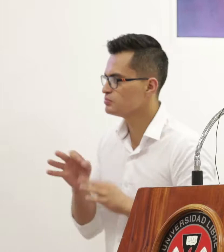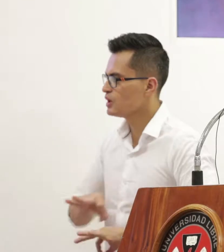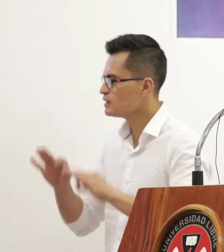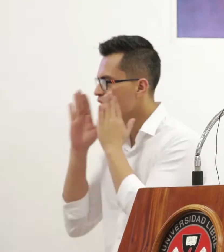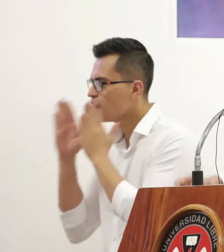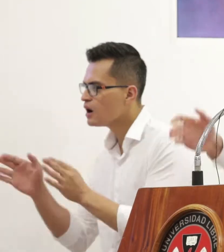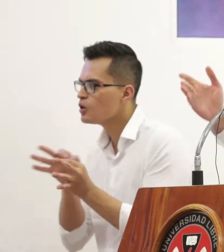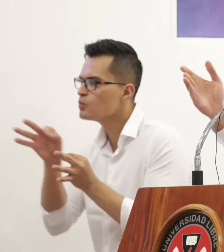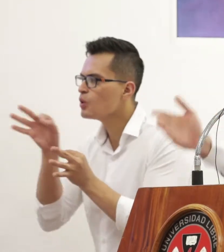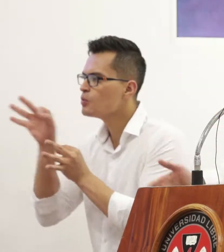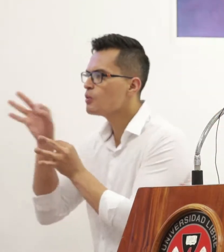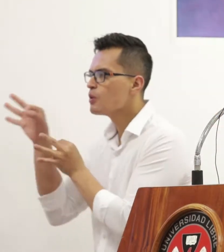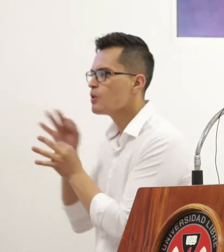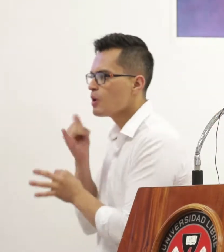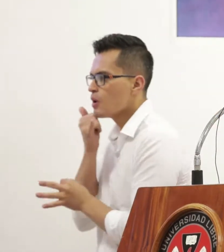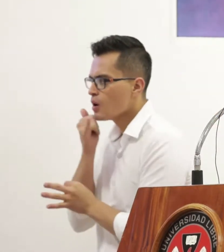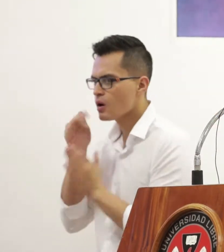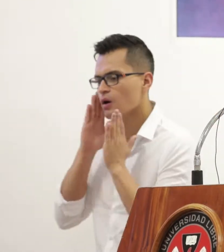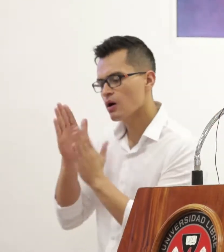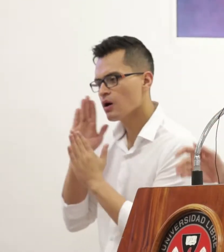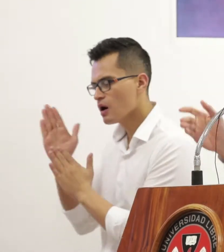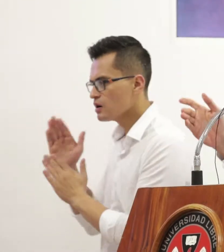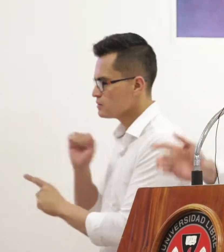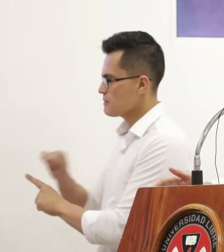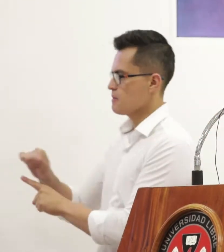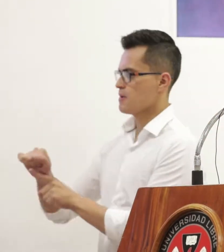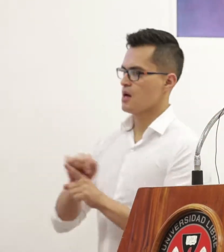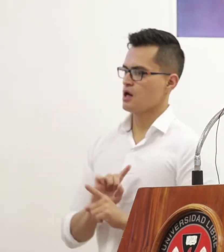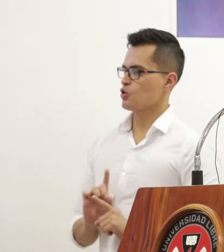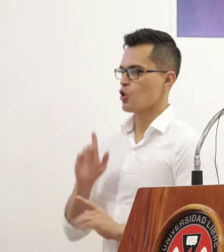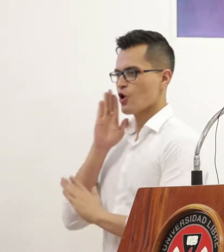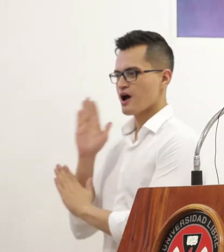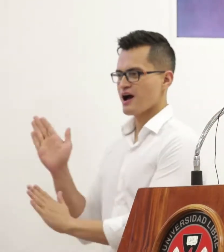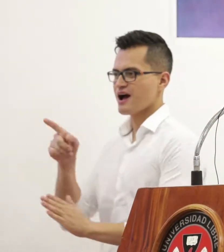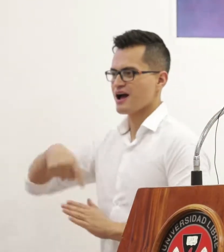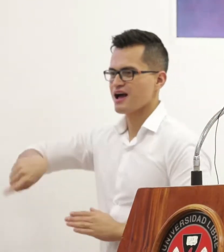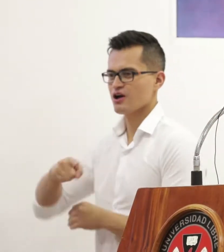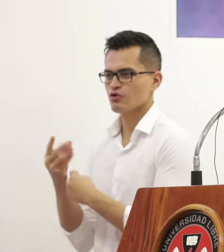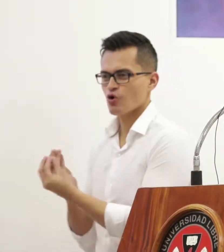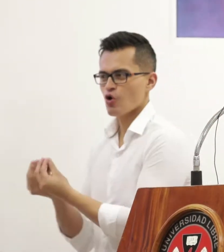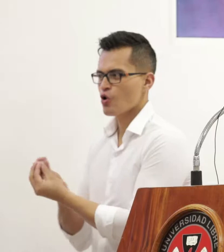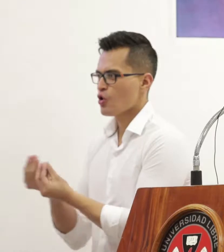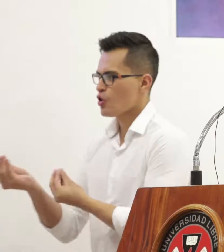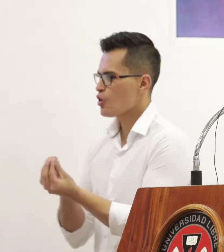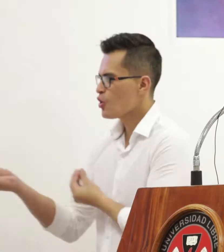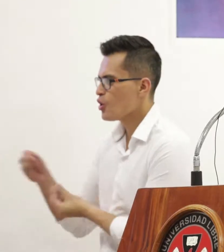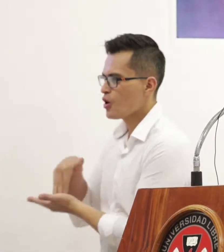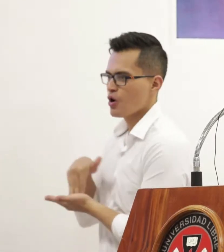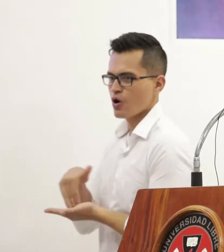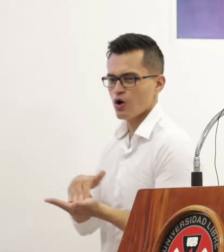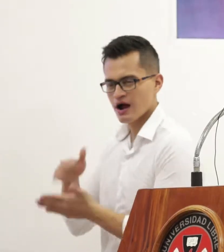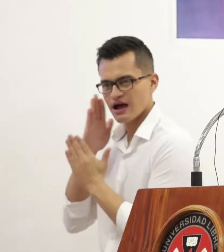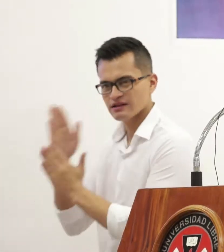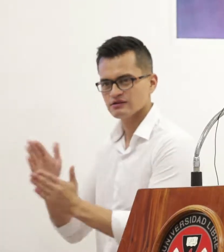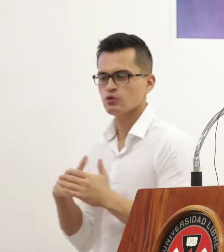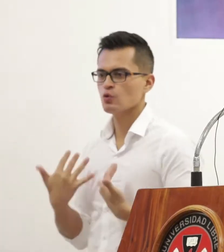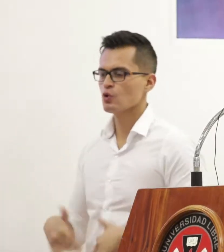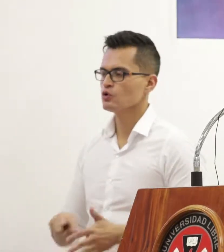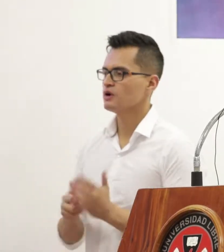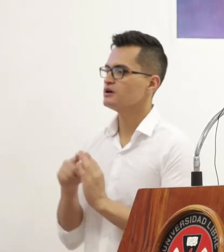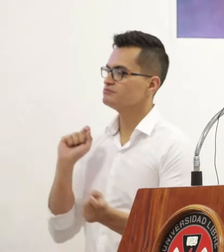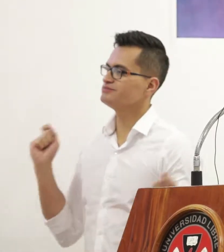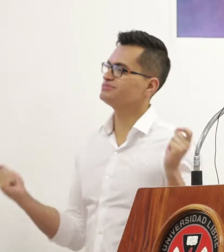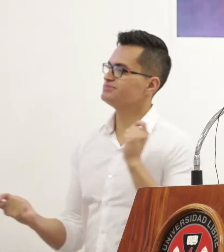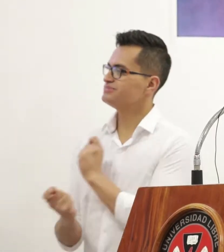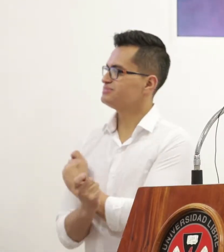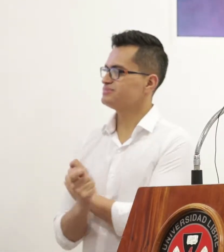en los territorios, lo que está pasando con las comunidades, con los grupos vulnerables. Eso ha sido un giro de 180